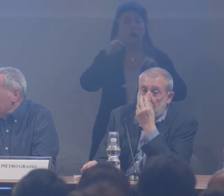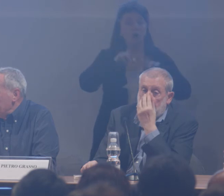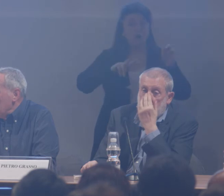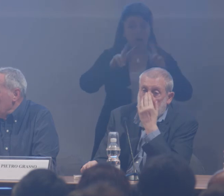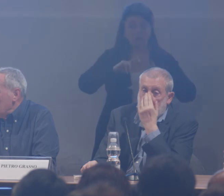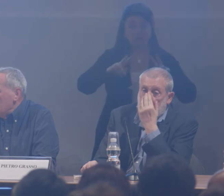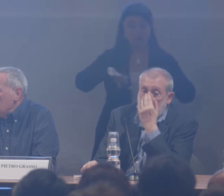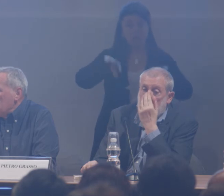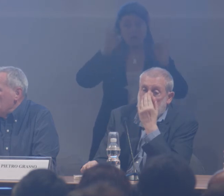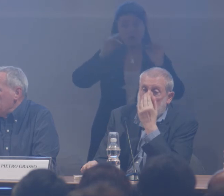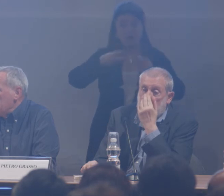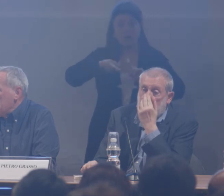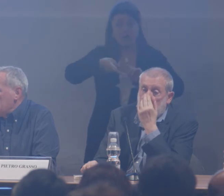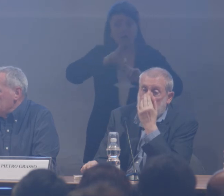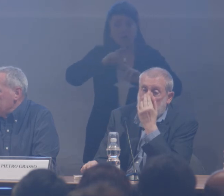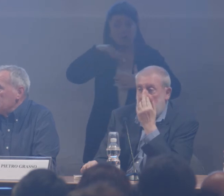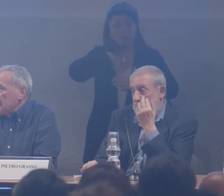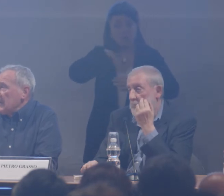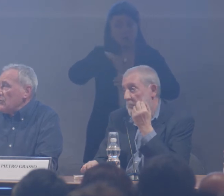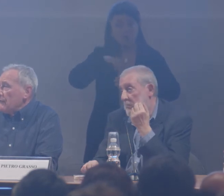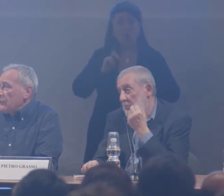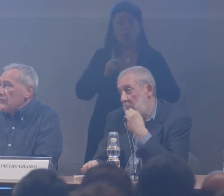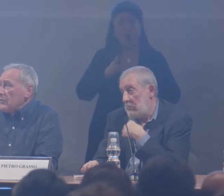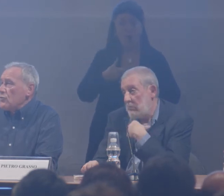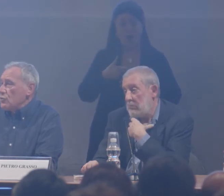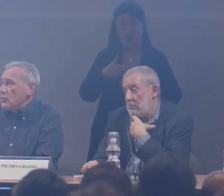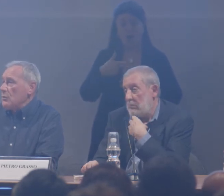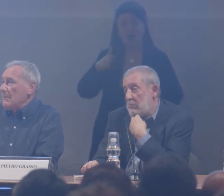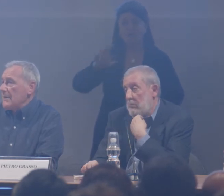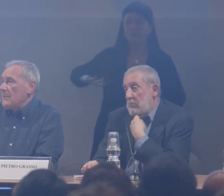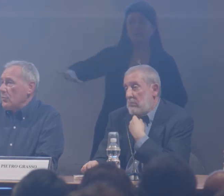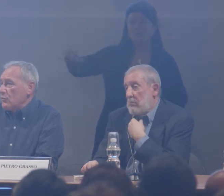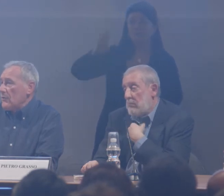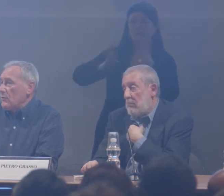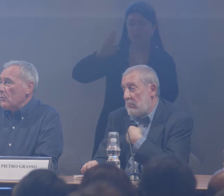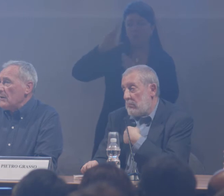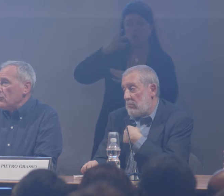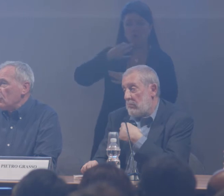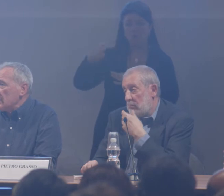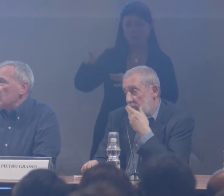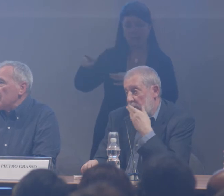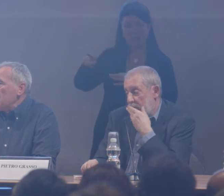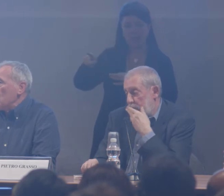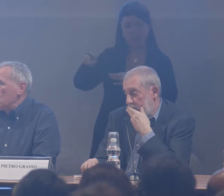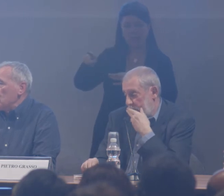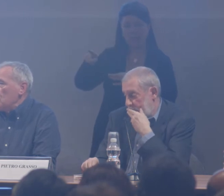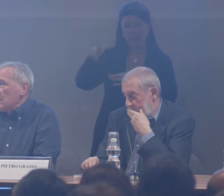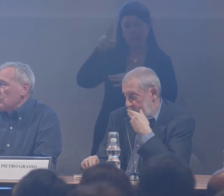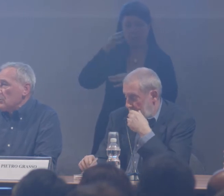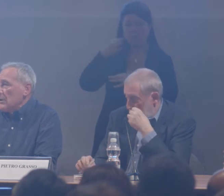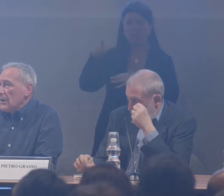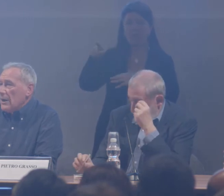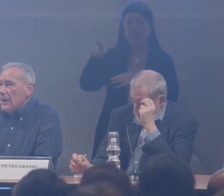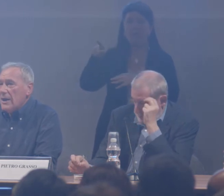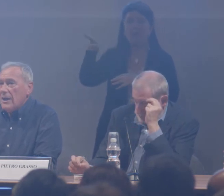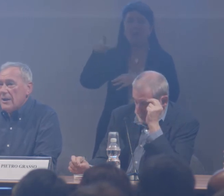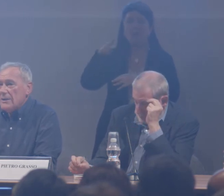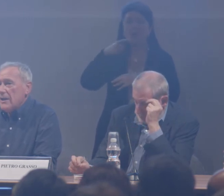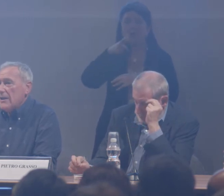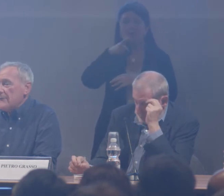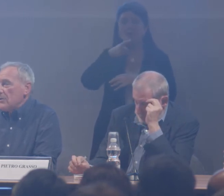conoscendoli, non si sarebbero fermati. Se non fosse riuscito il maxi processo in quel risultato, avrebbero continuato.